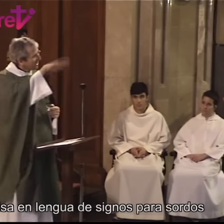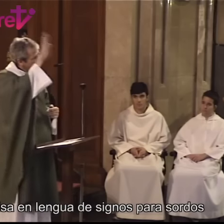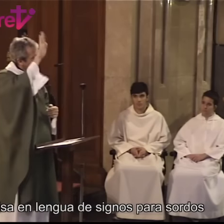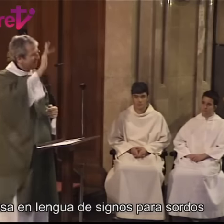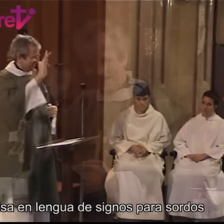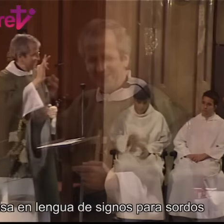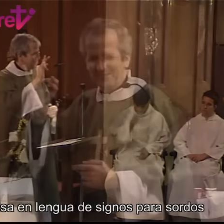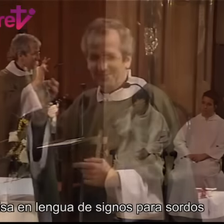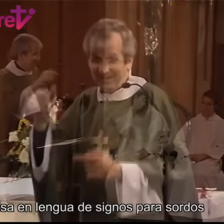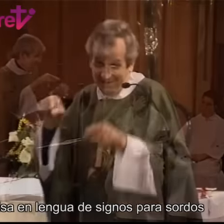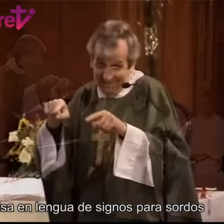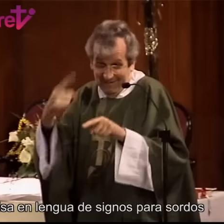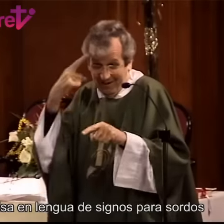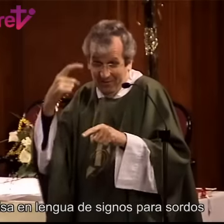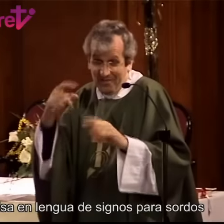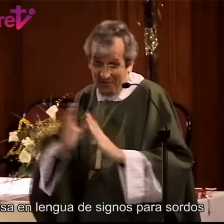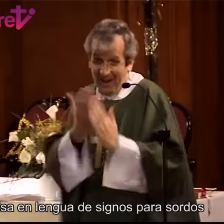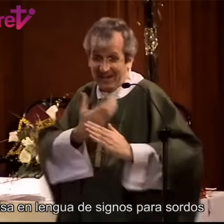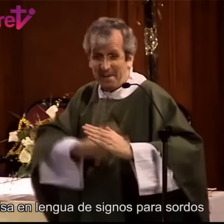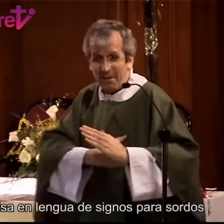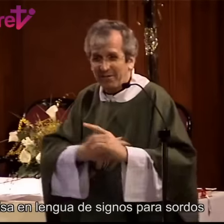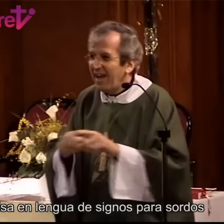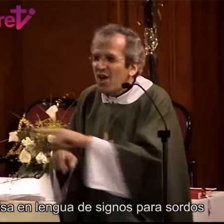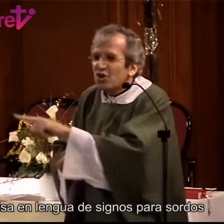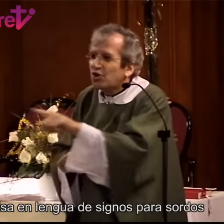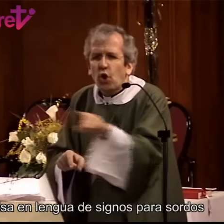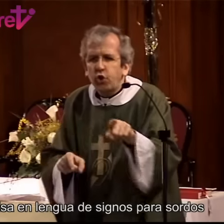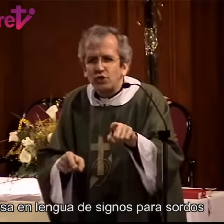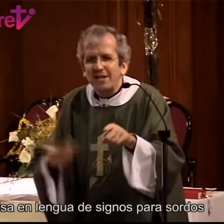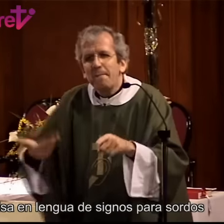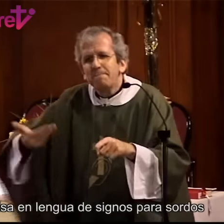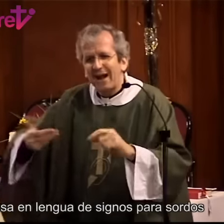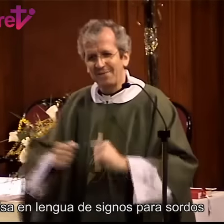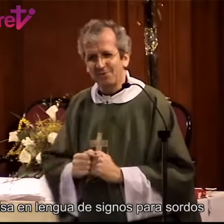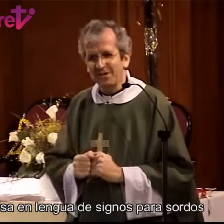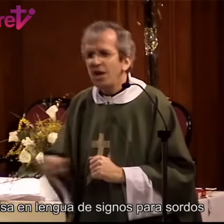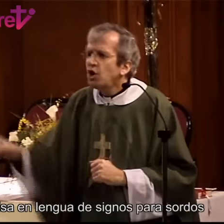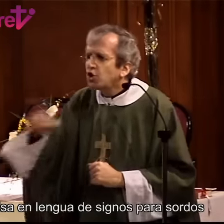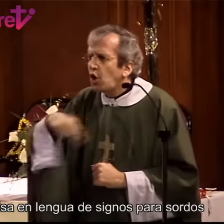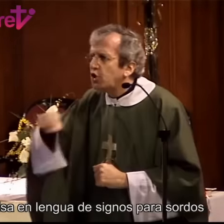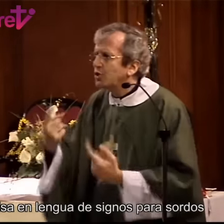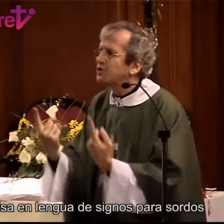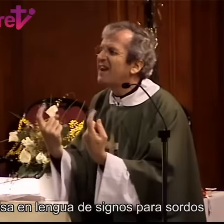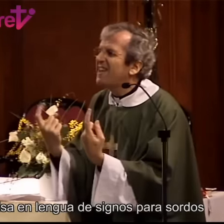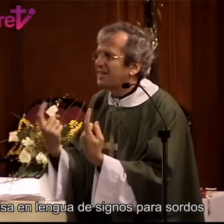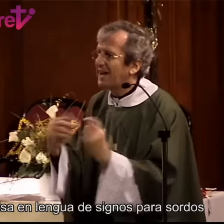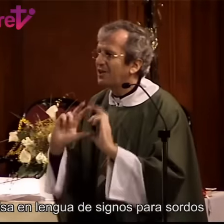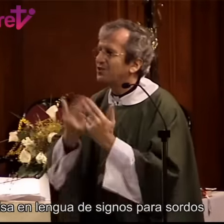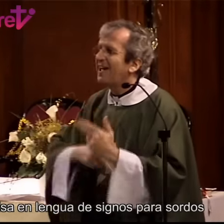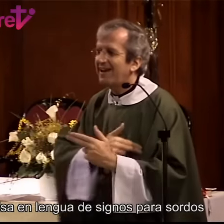Papa Francisco, ¿eh?, recordando a San Pablo. Es decir, todos, ¿eh?, valemos, ¿eh?, todos somos necesarios en la